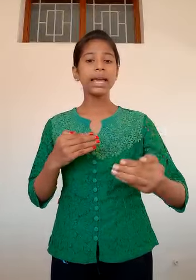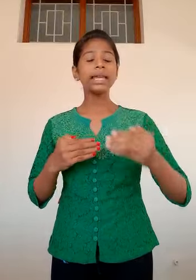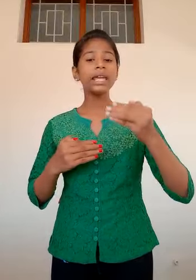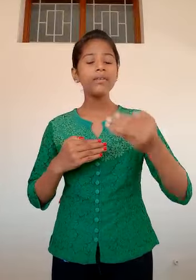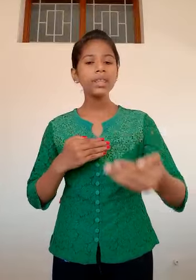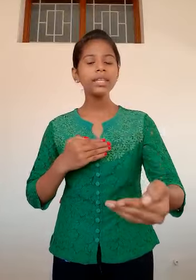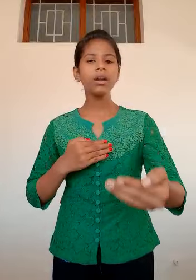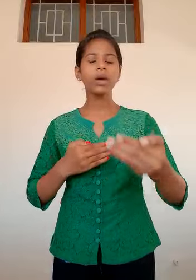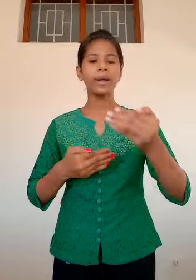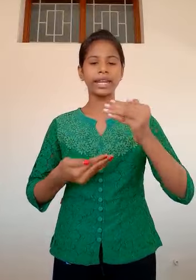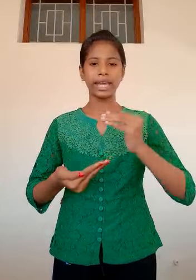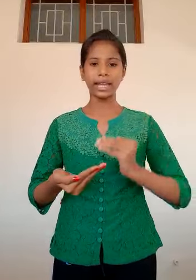billion